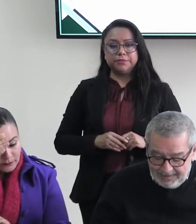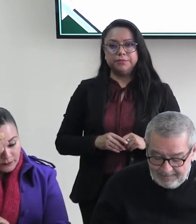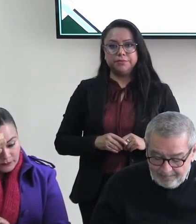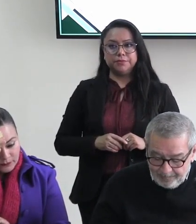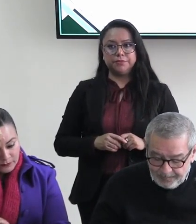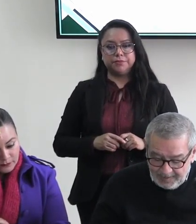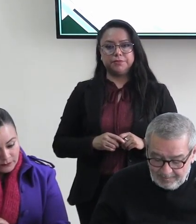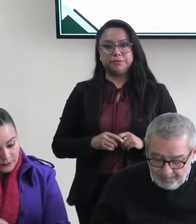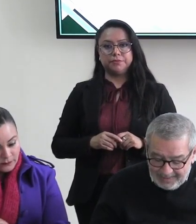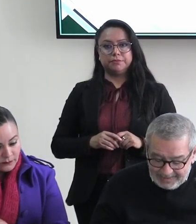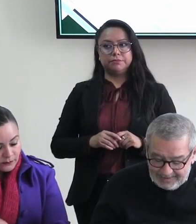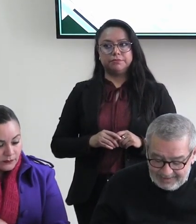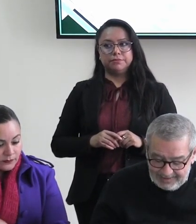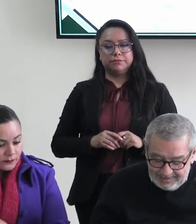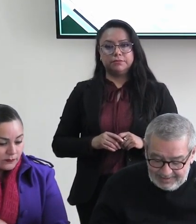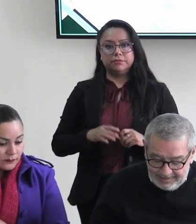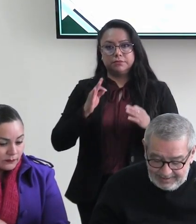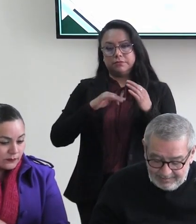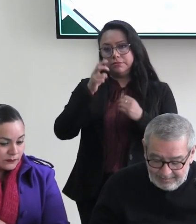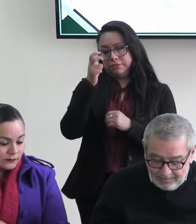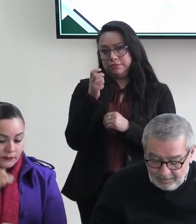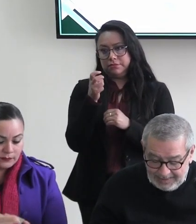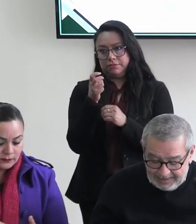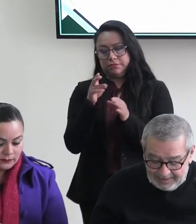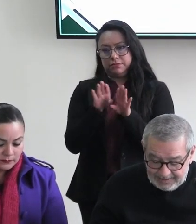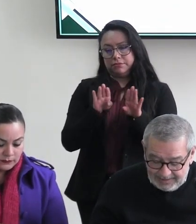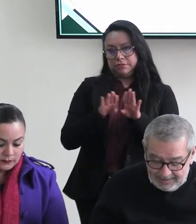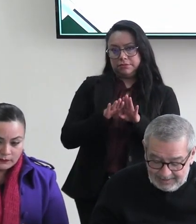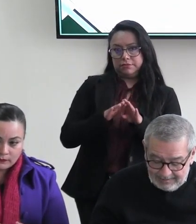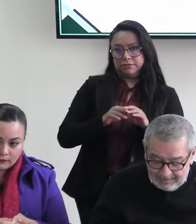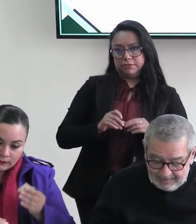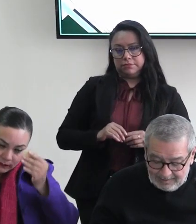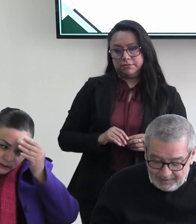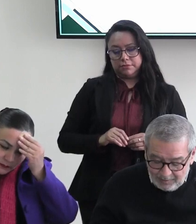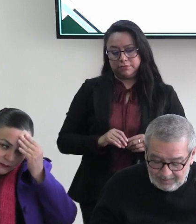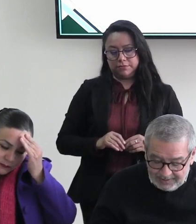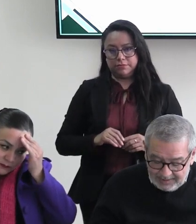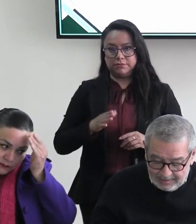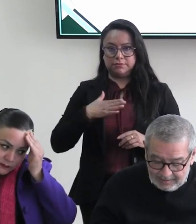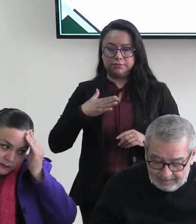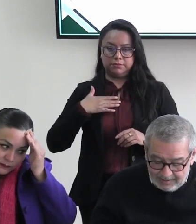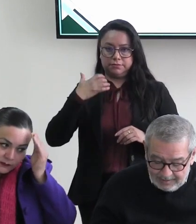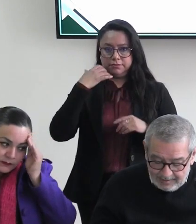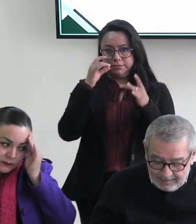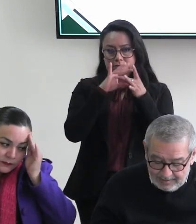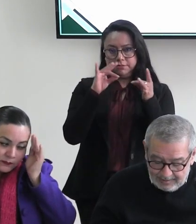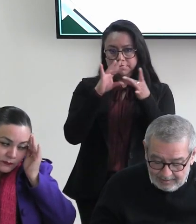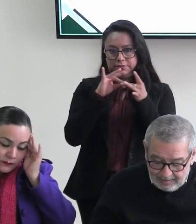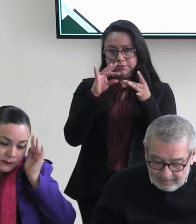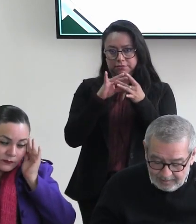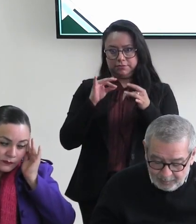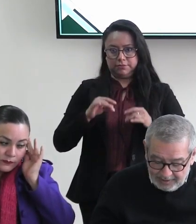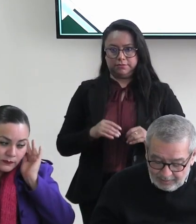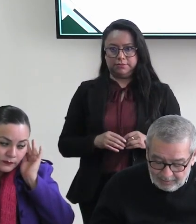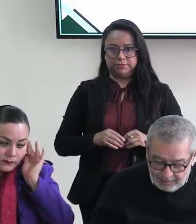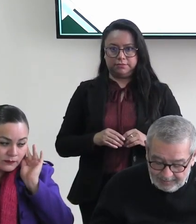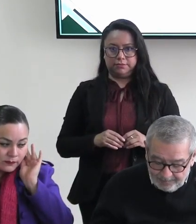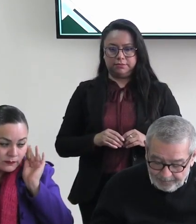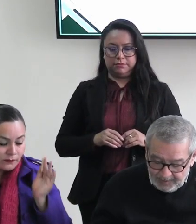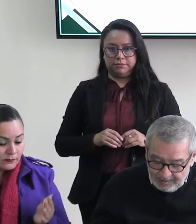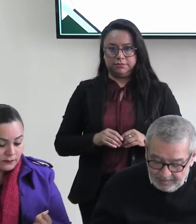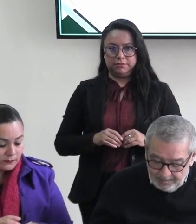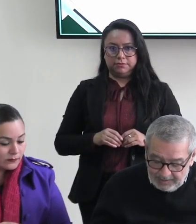Esta parte, o de aquí quisiera también comentar el